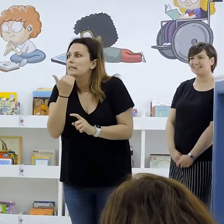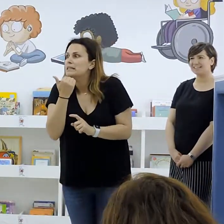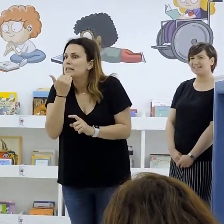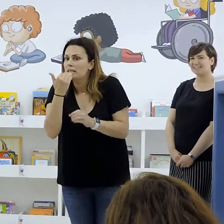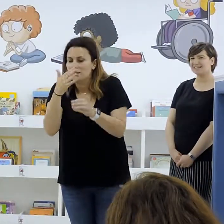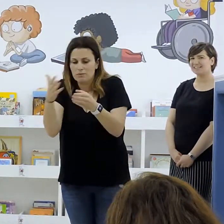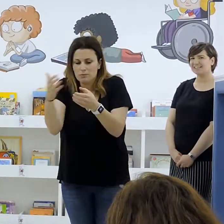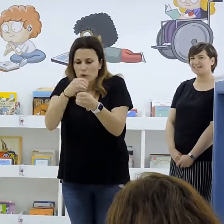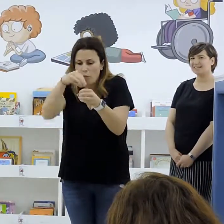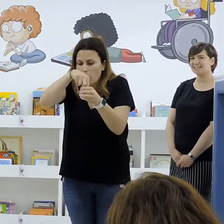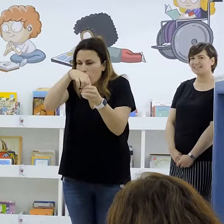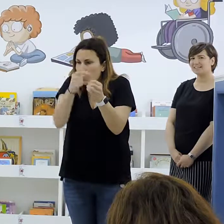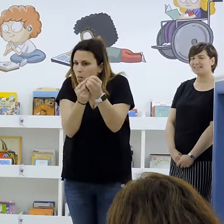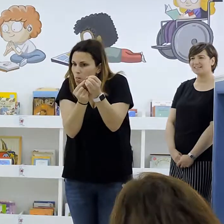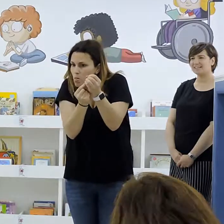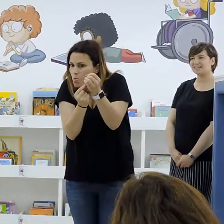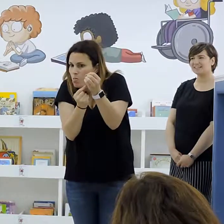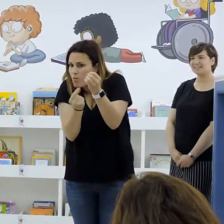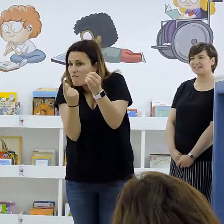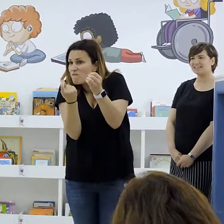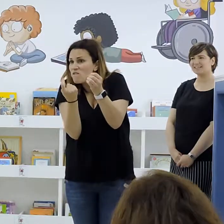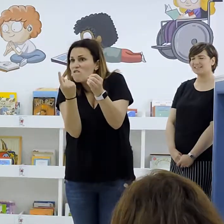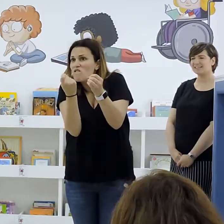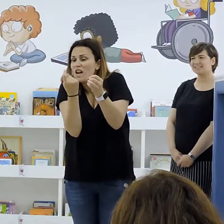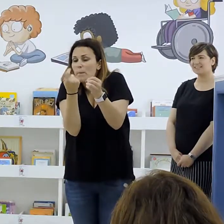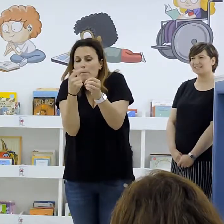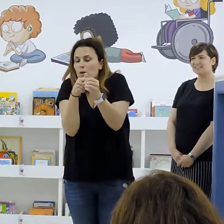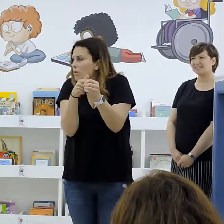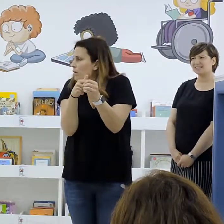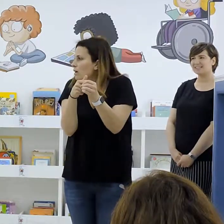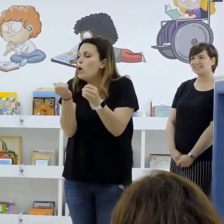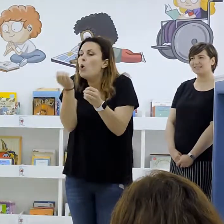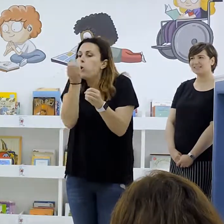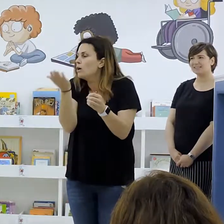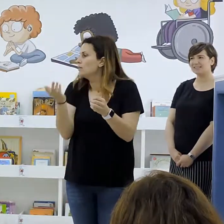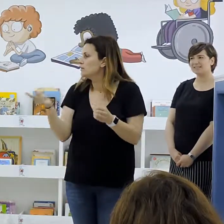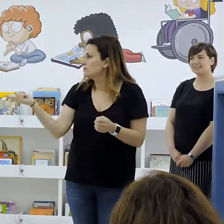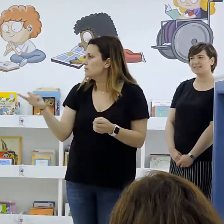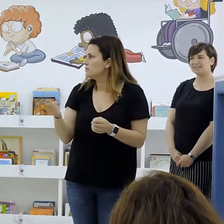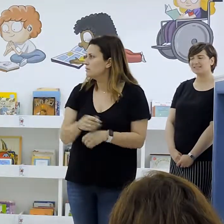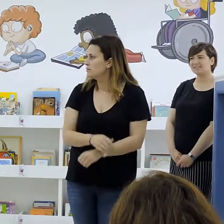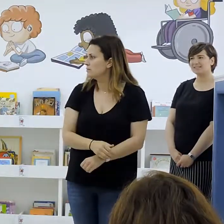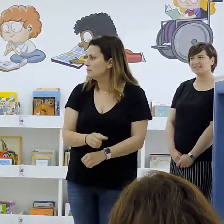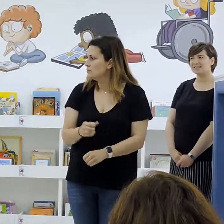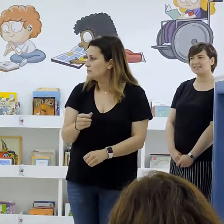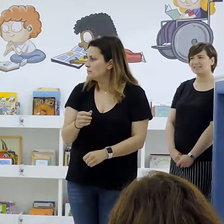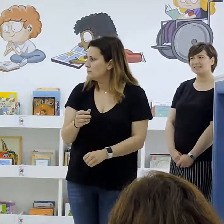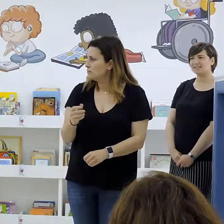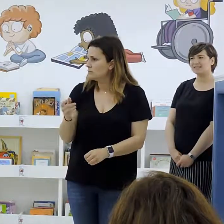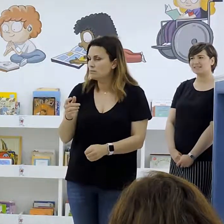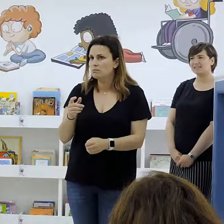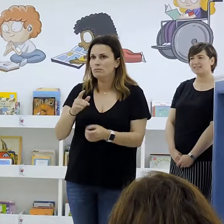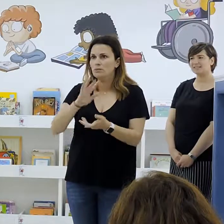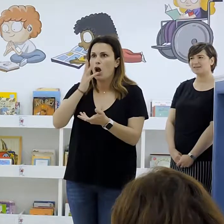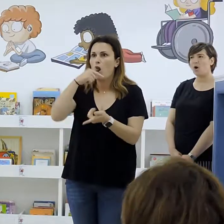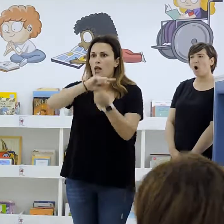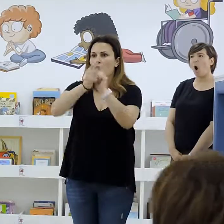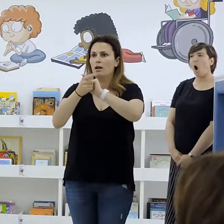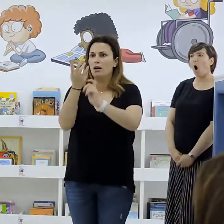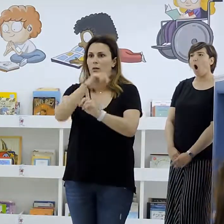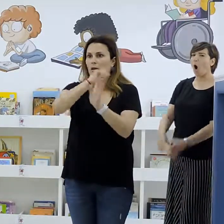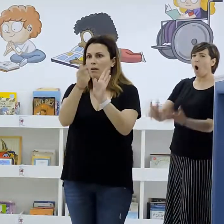del pañuelo blanco por pasar a través del puño, solo hay que soplar y hacer para que el pañuelo cambie completamente.